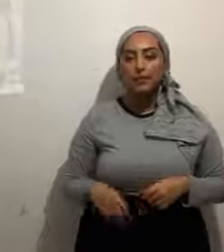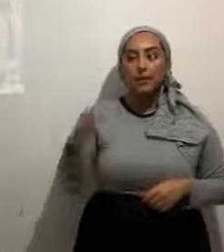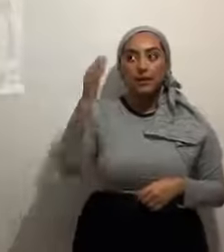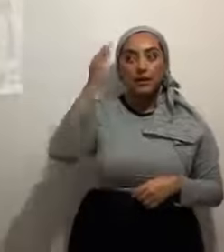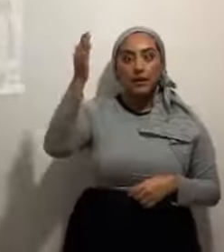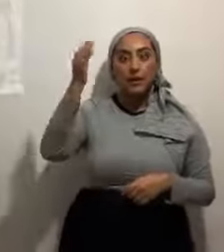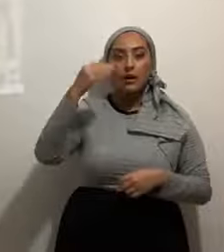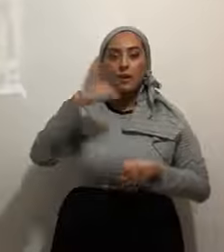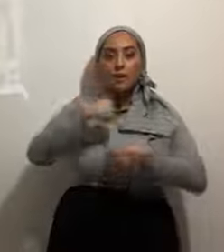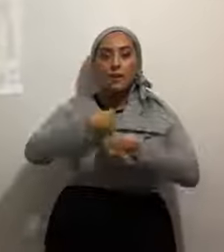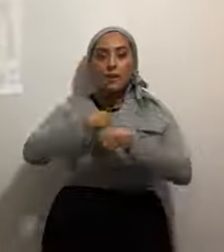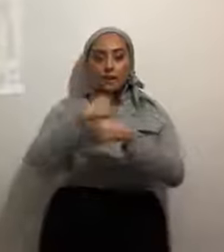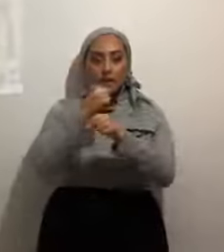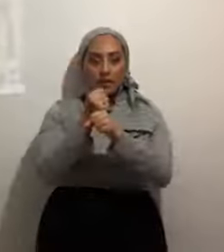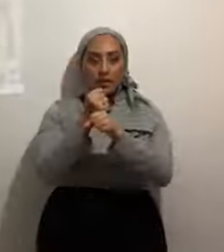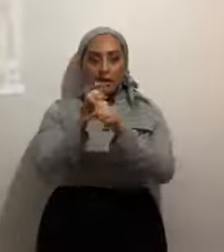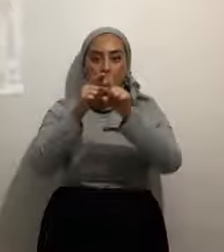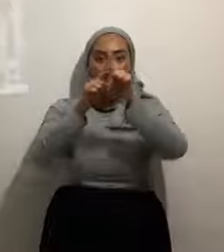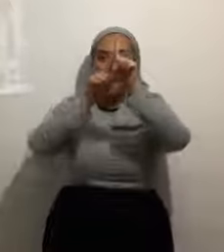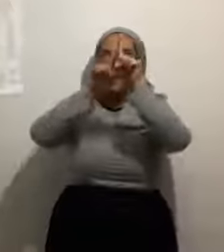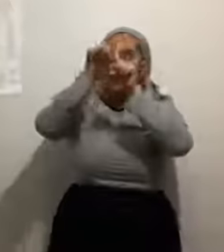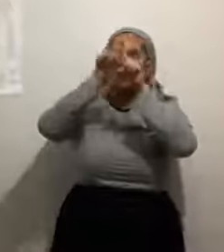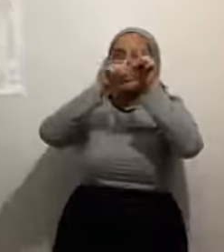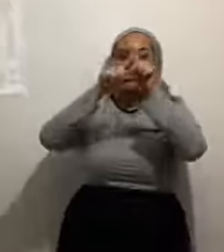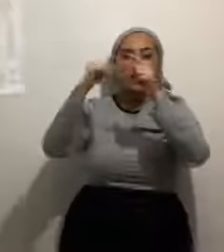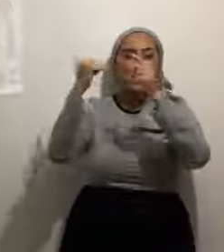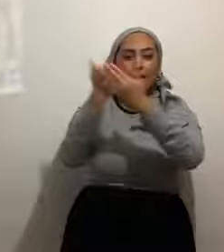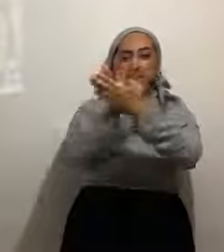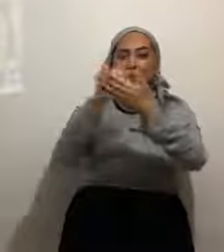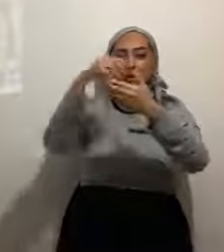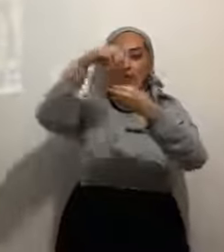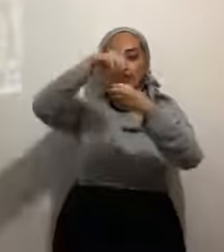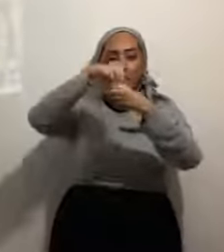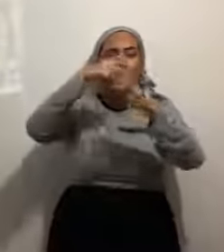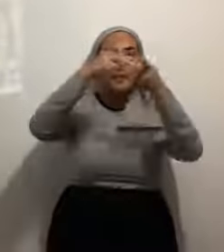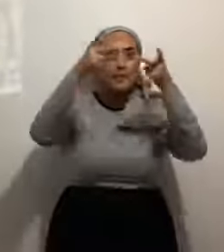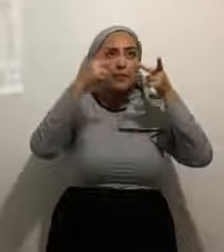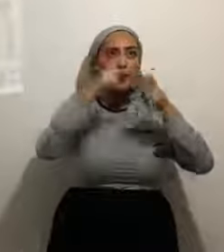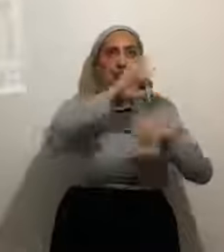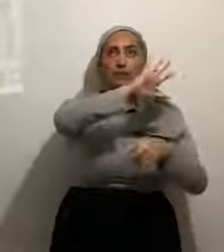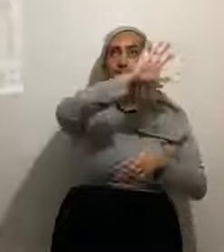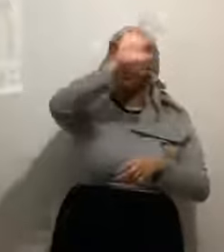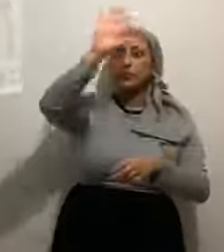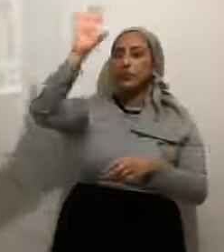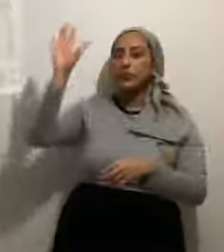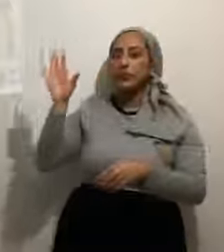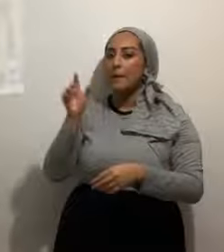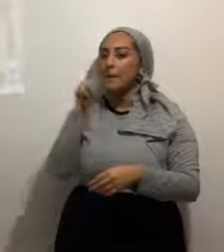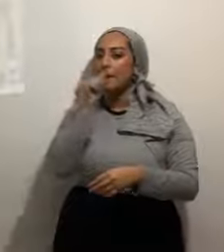osa, el Orión y las Pléyades y los lugares secretos del sur.